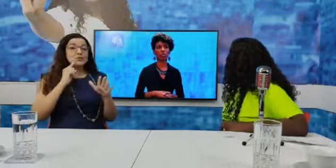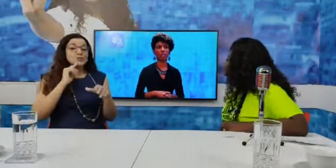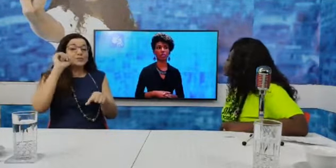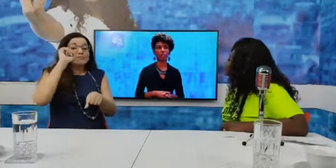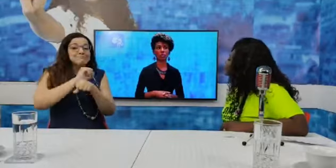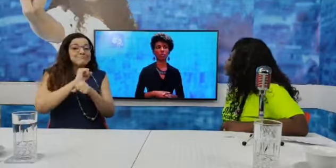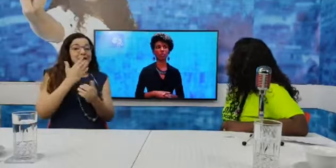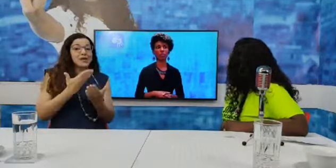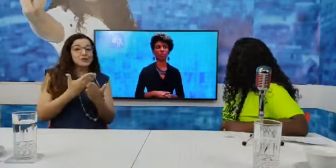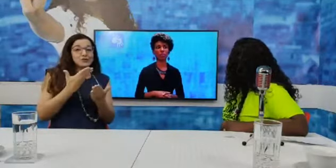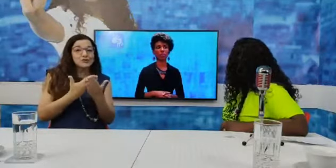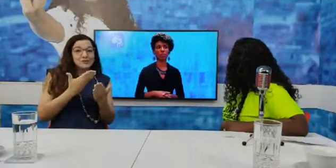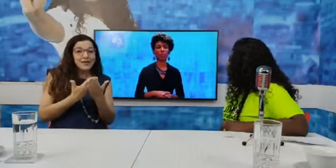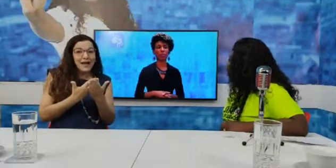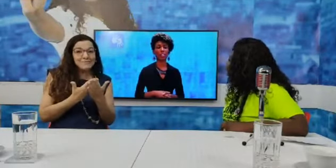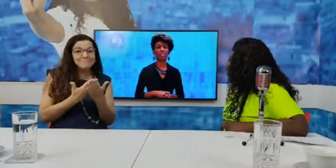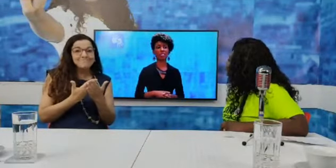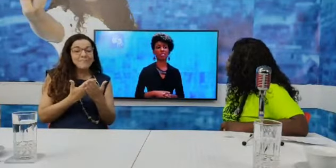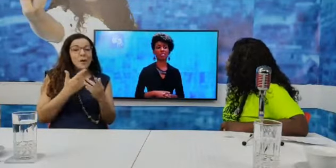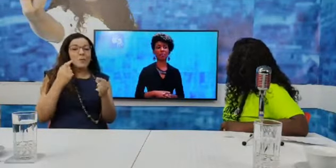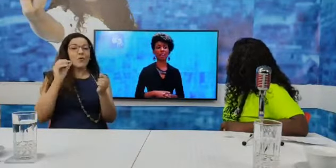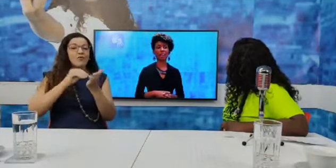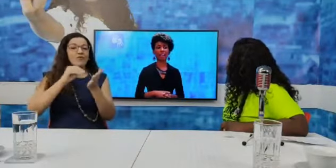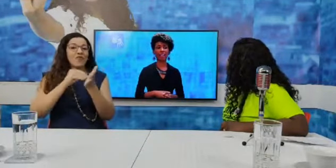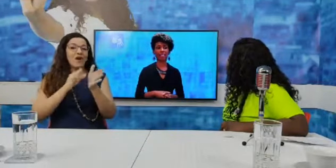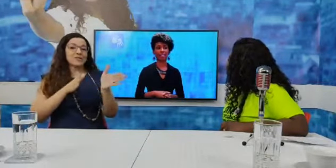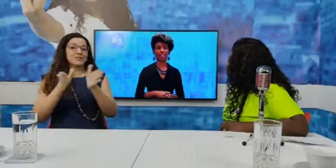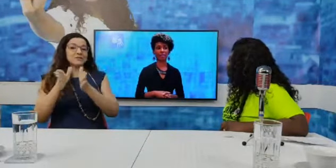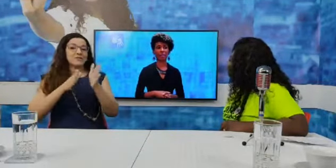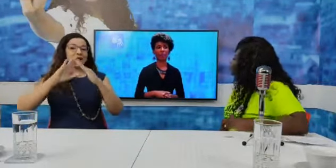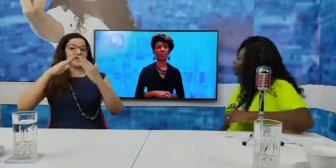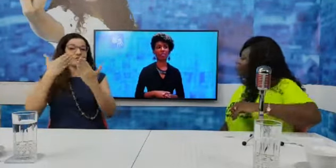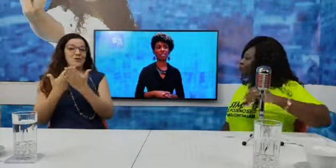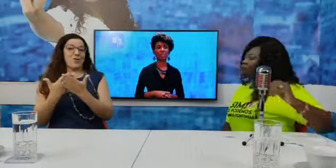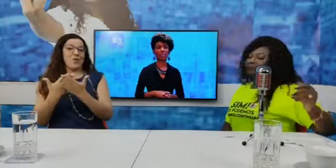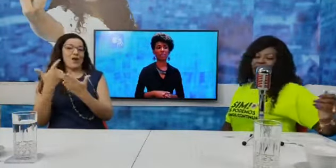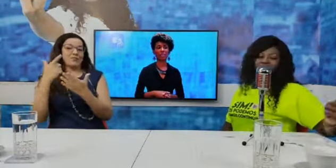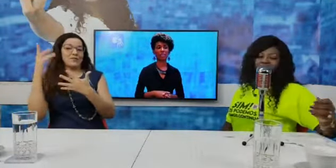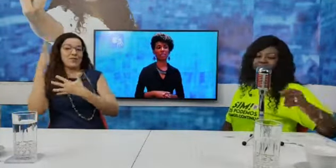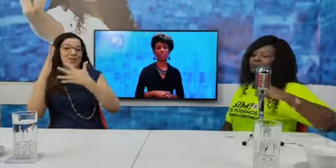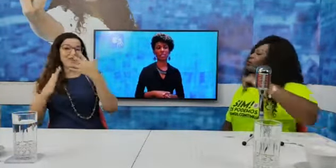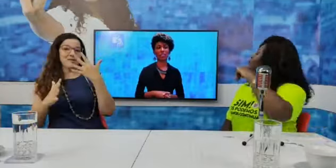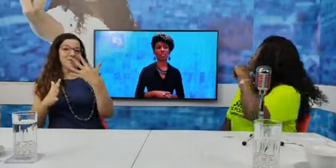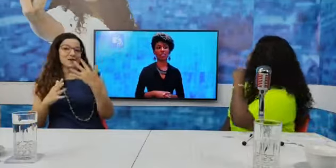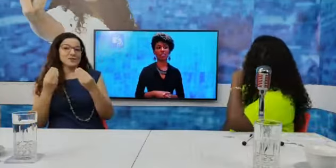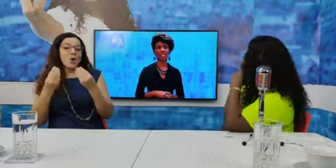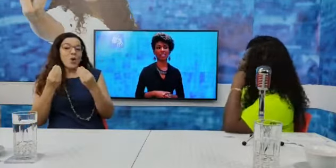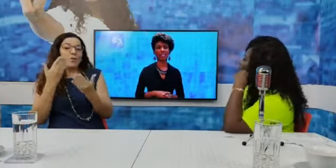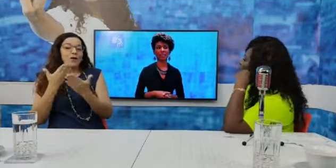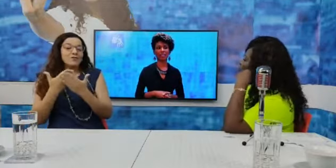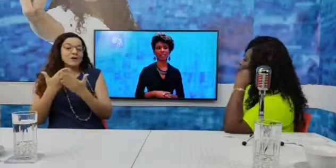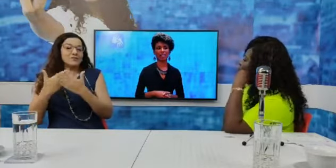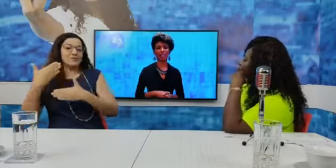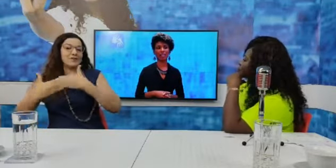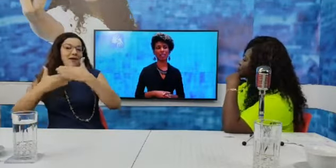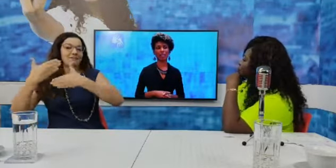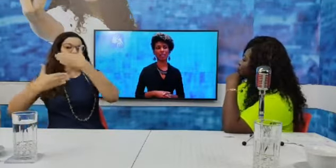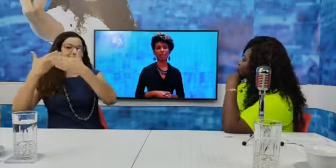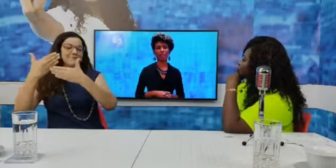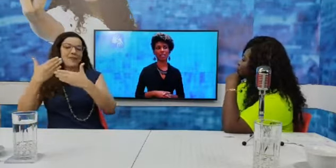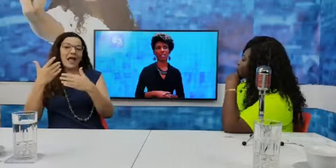também ajudam, mas as escolas estão paradas por falta de acessibilidade. Tem algumas escolas que estão sem acessibilidade, sem